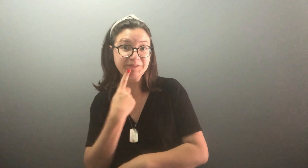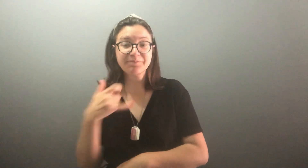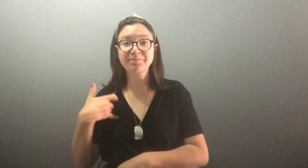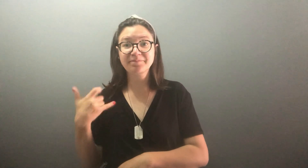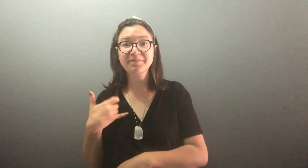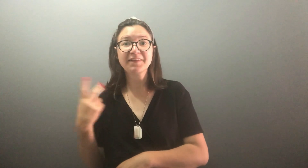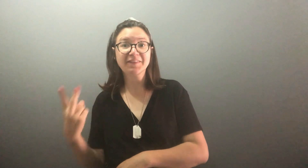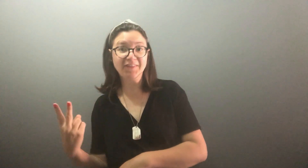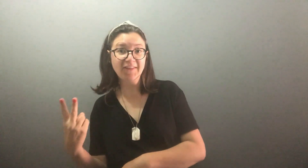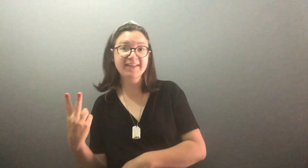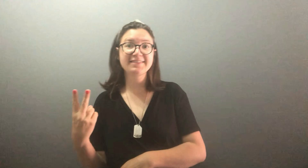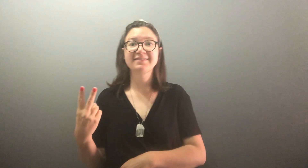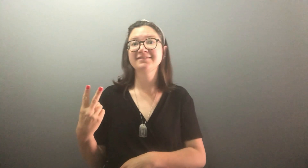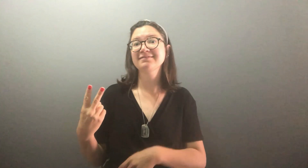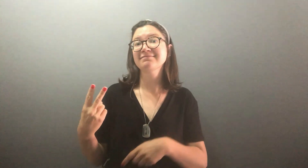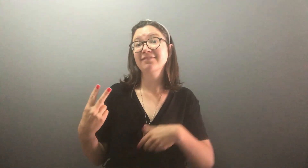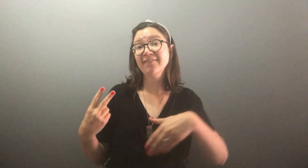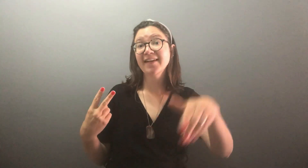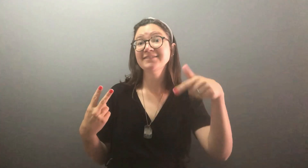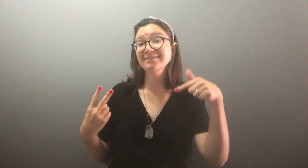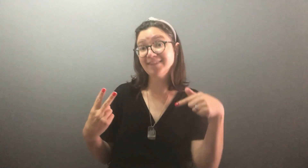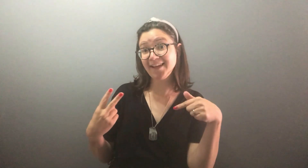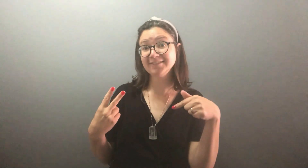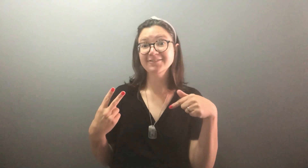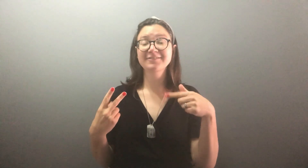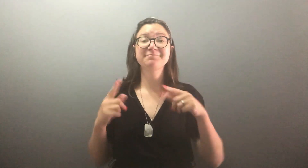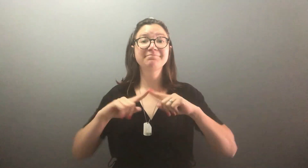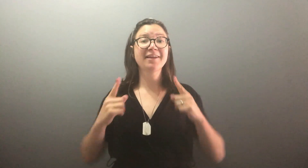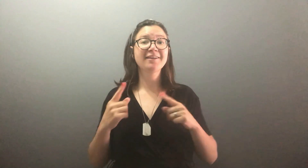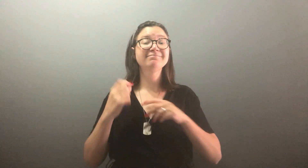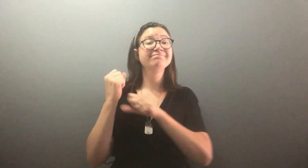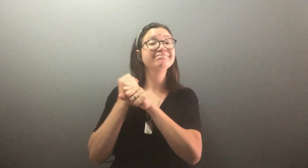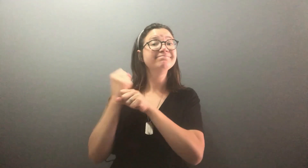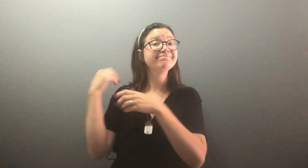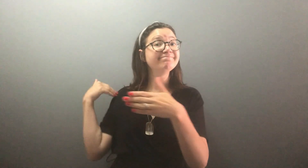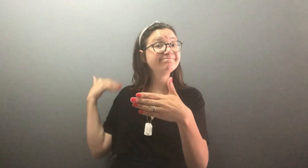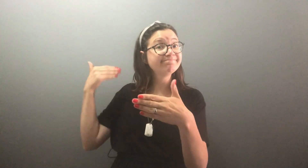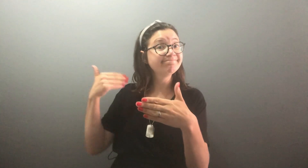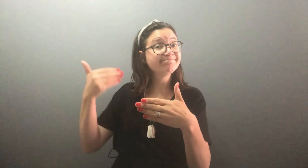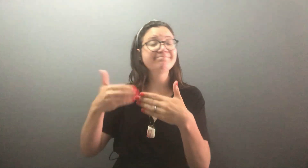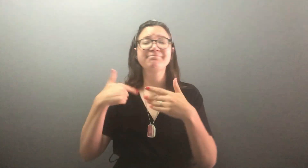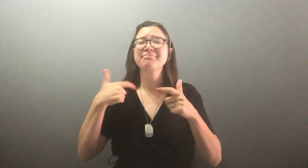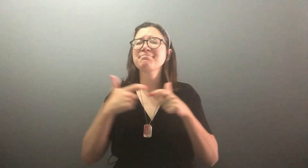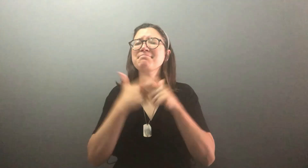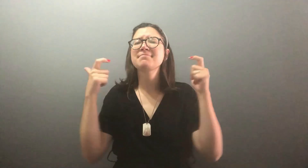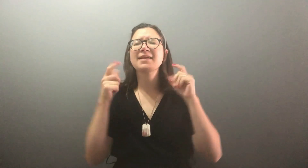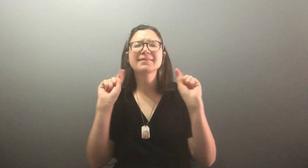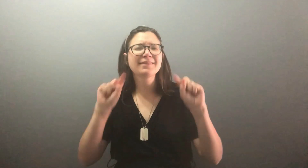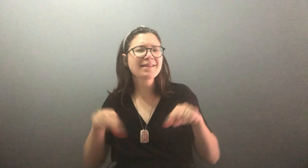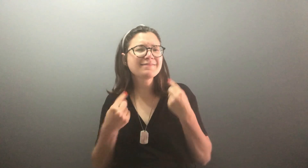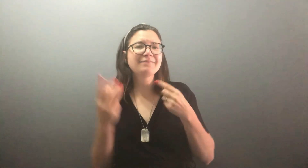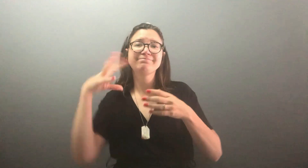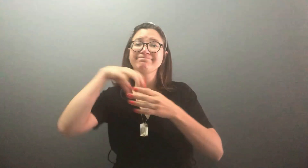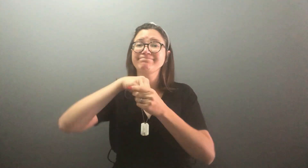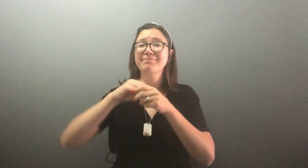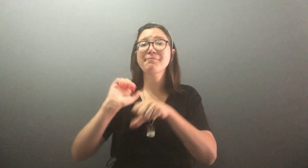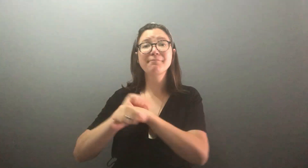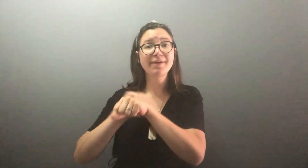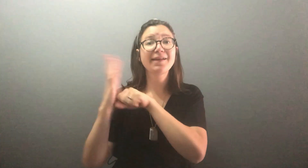em casa, 2 meninas surdas, uma de 2 e uma de 7 anos. Então agora, nesse período que passou, o que eu senti que foi um